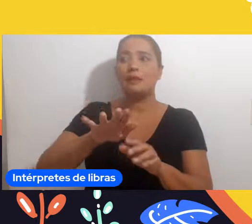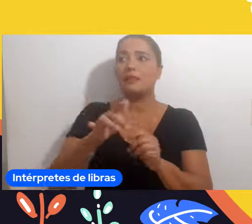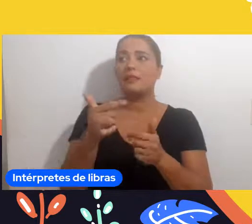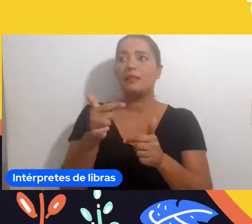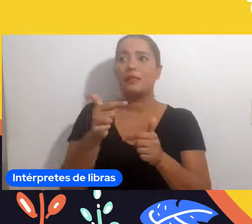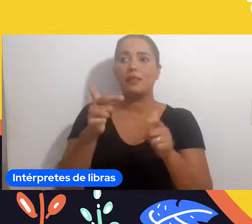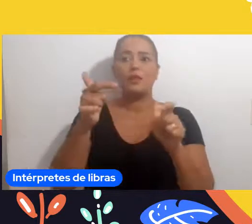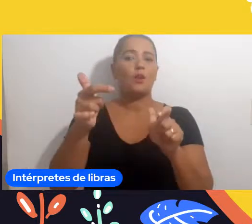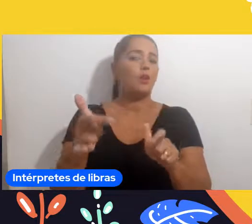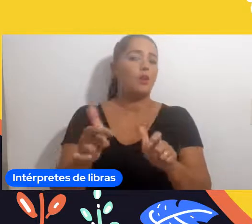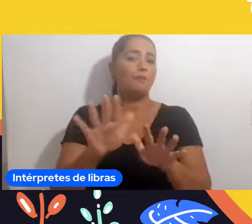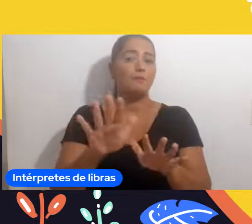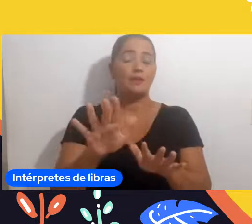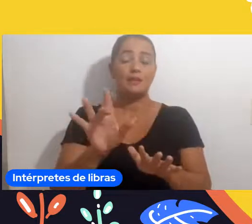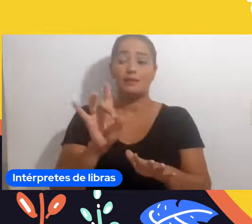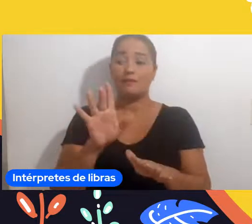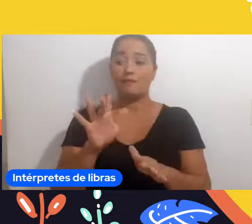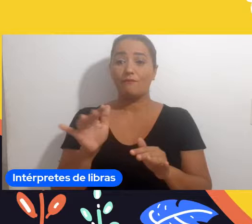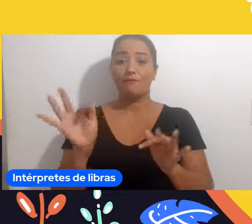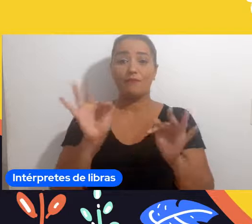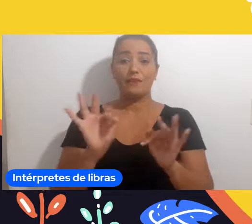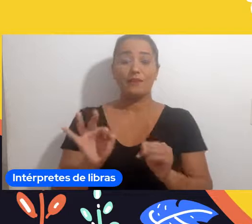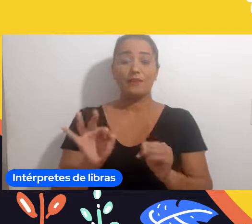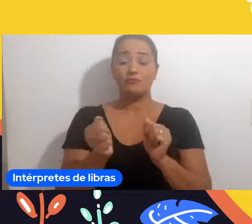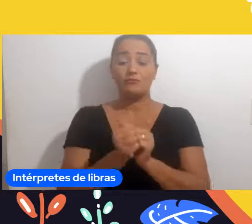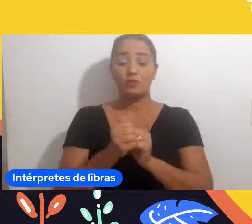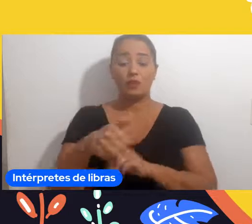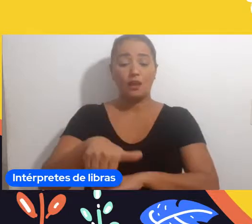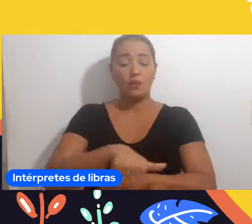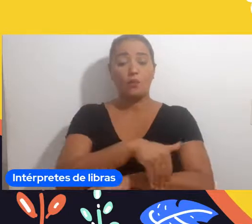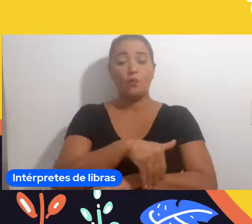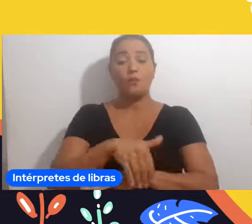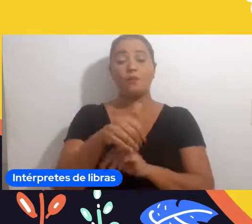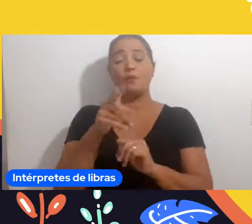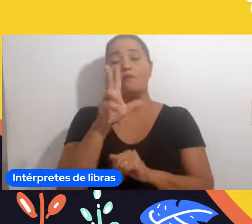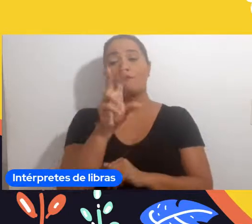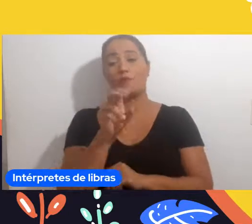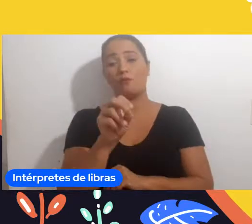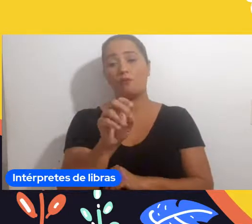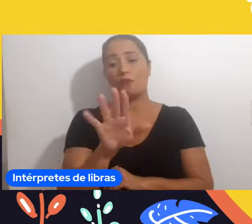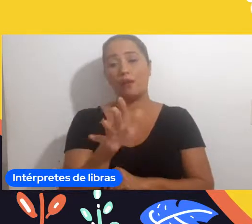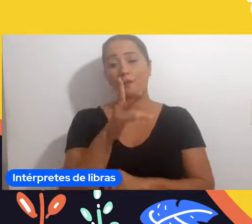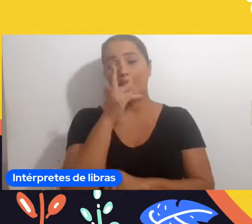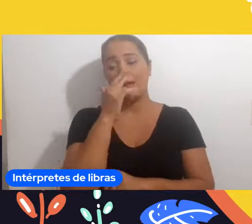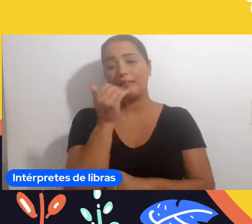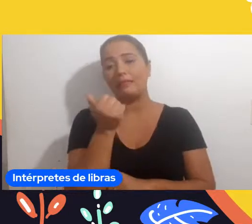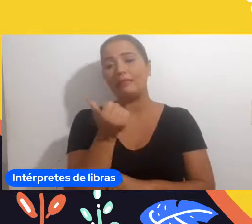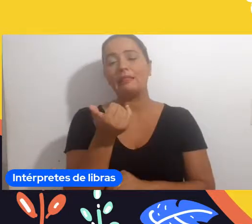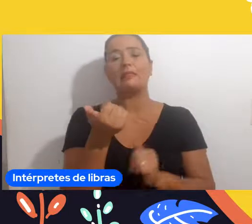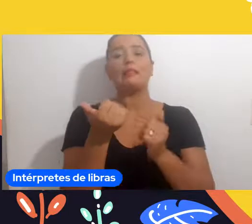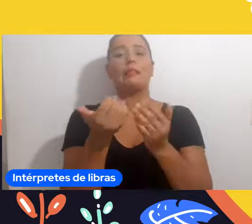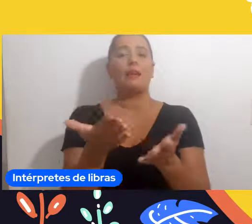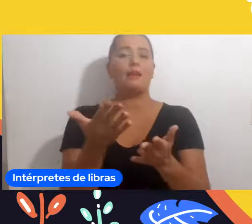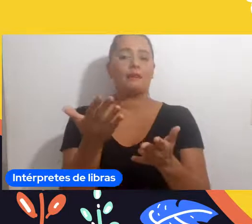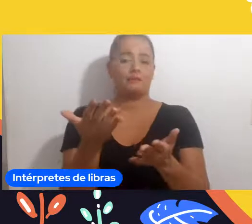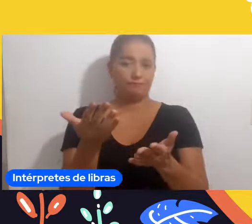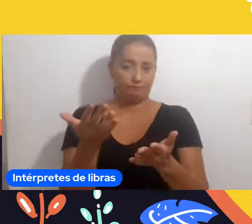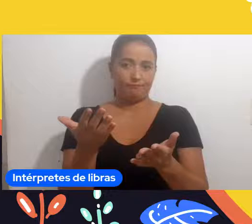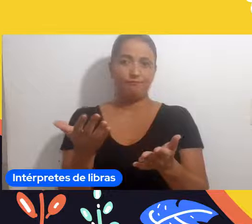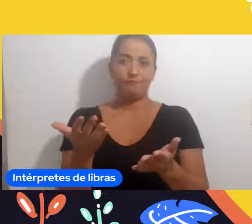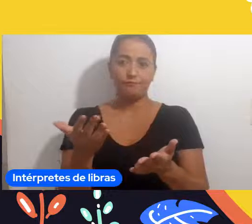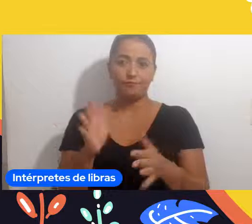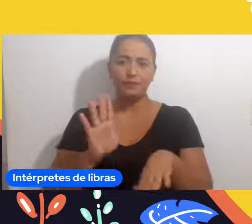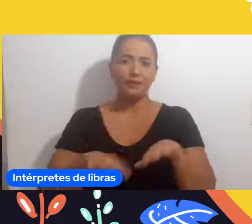numa calçada com a avó, e aquilo bastava, era o suficiente. Às vezes a gente está preocupado em